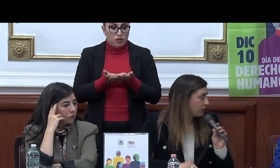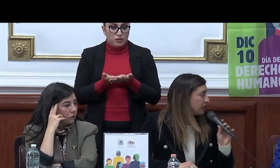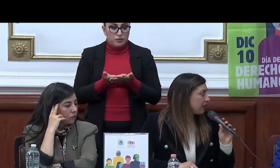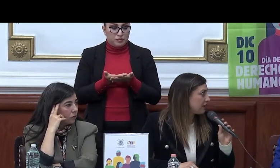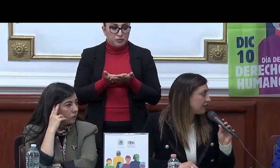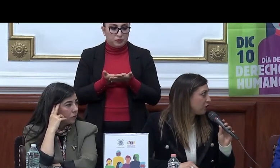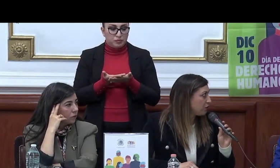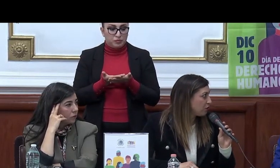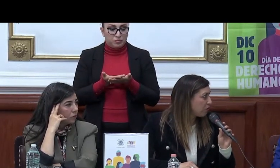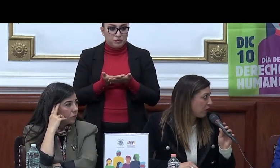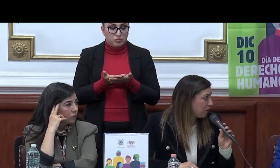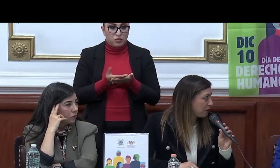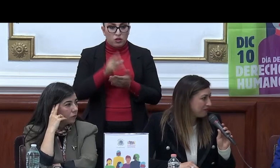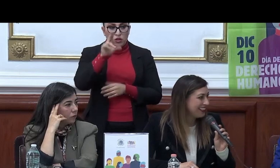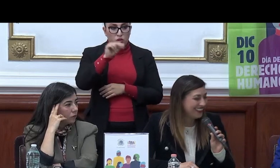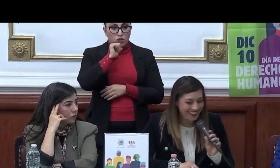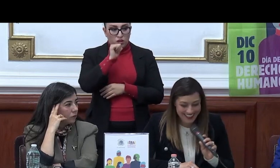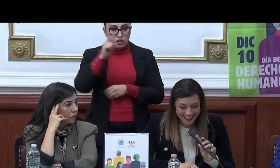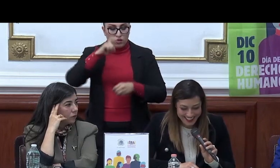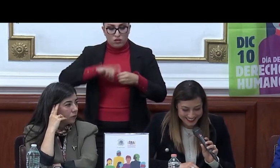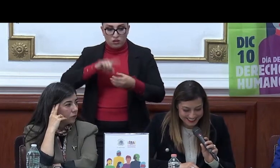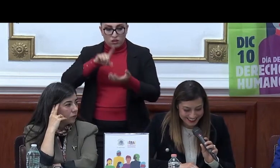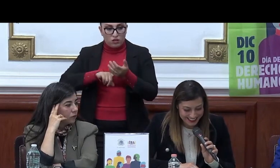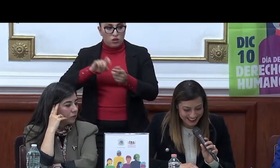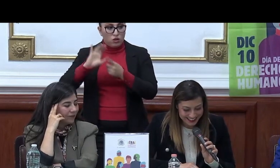no es integrante de esta comisión, pero bueno,